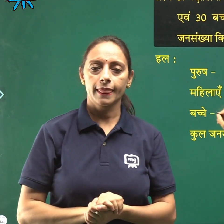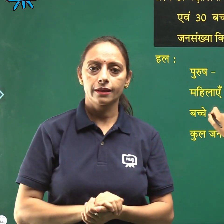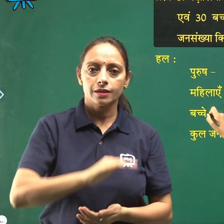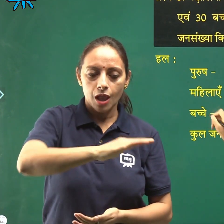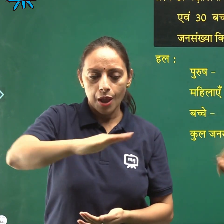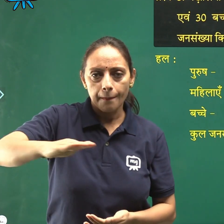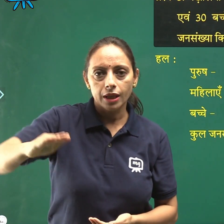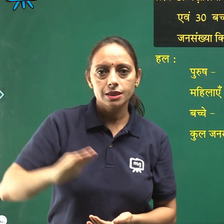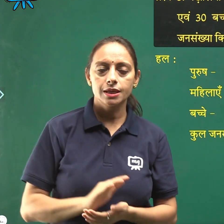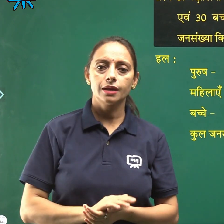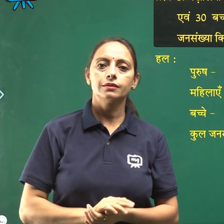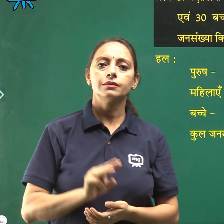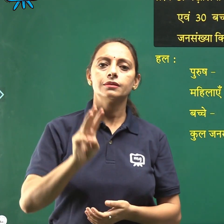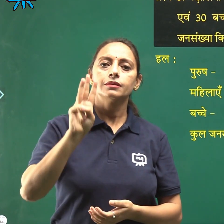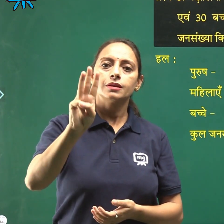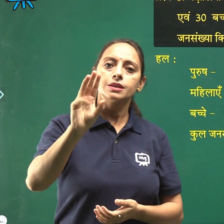बच्चे